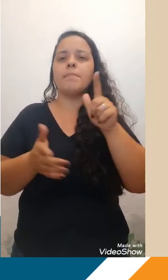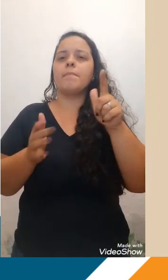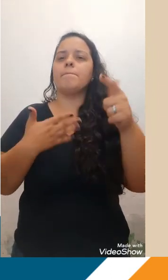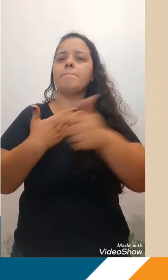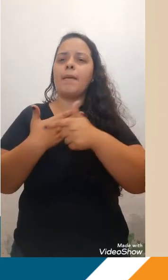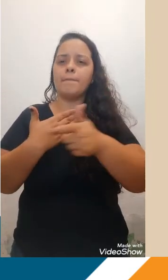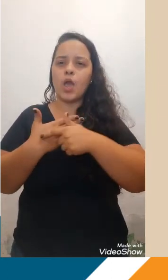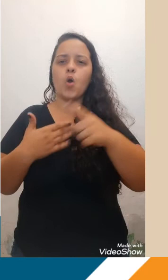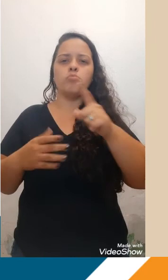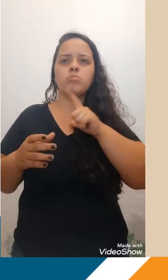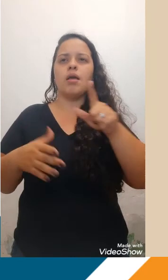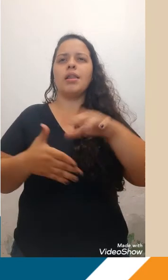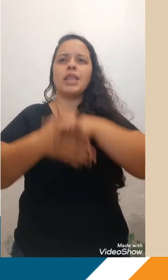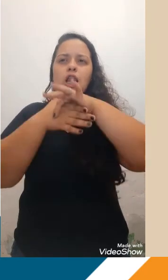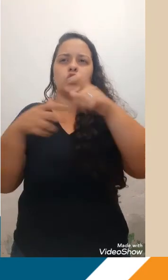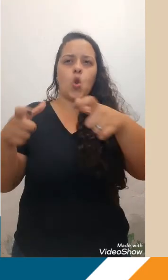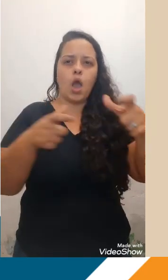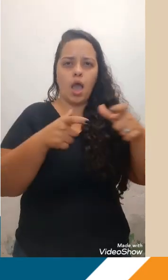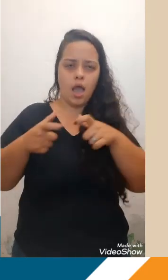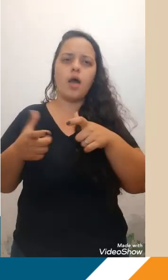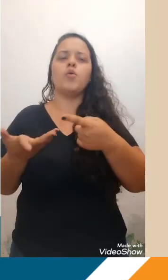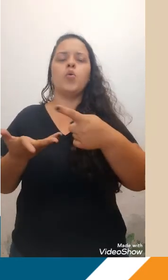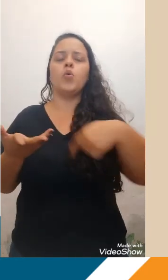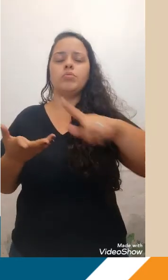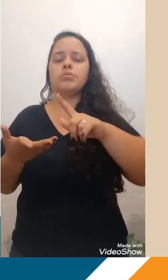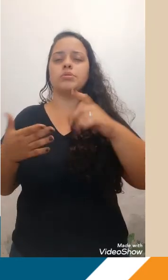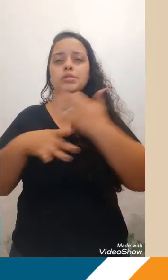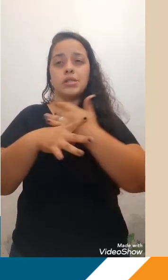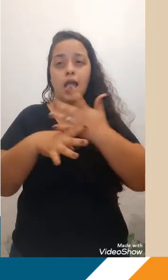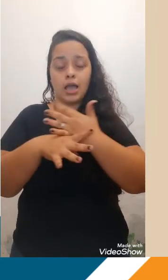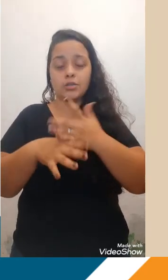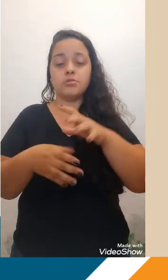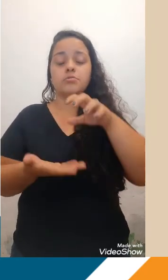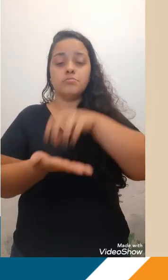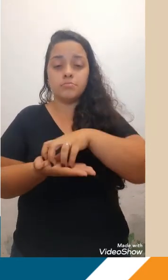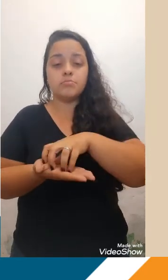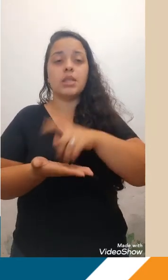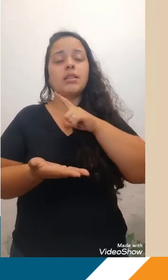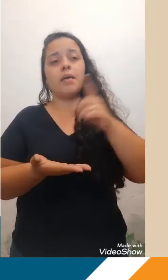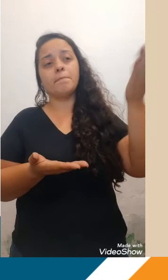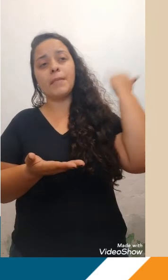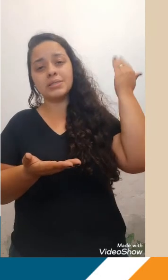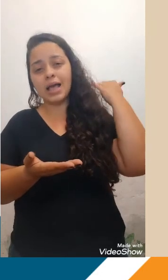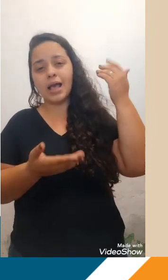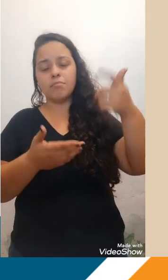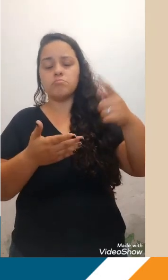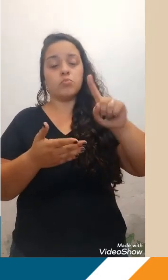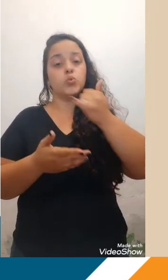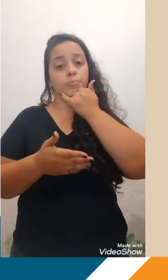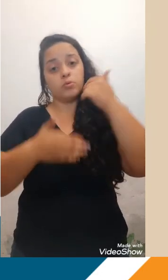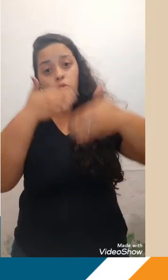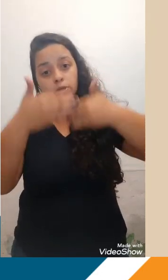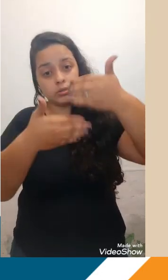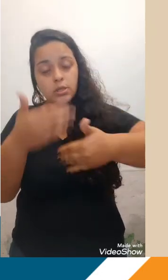caudilhos, que foram lideranças locais, sobretudo nas cidades coloniais, que começaram a ter, com o passar do tempo, cada vez